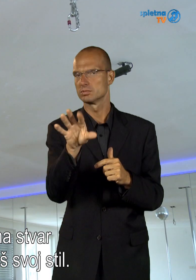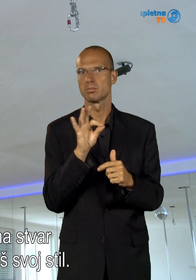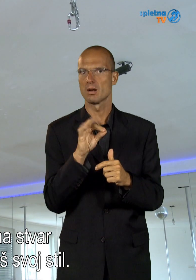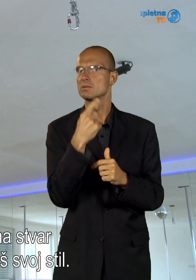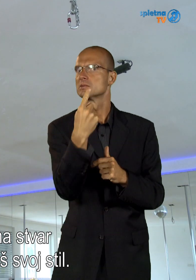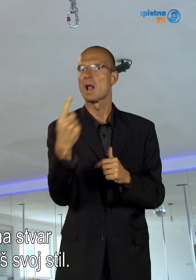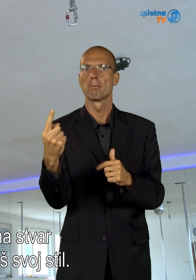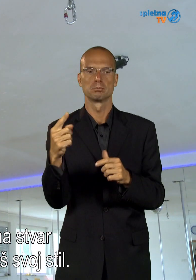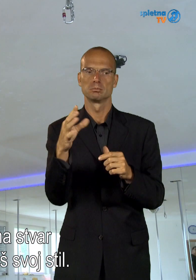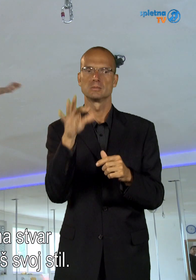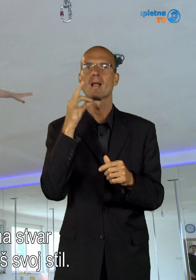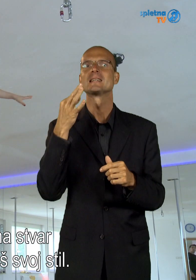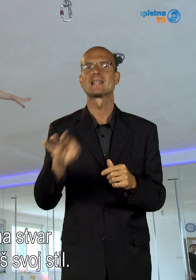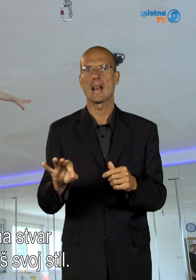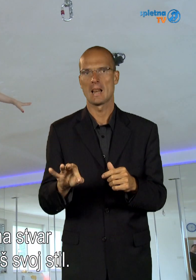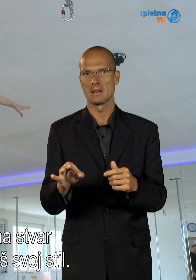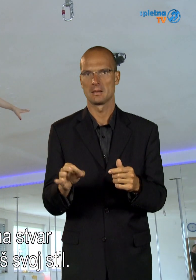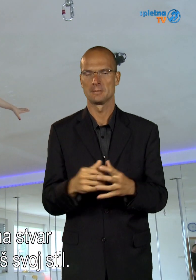ti ustvariš svoj stil.